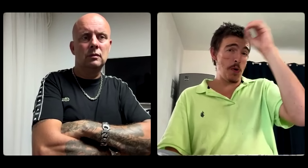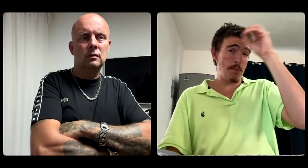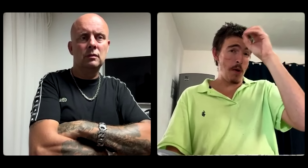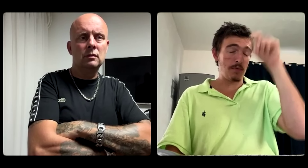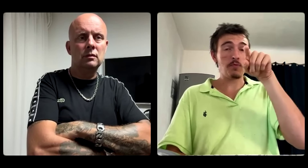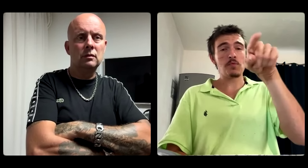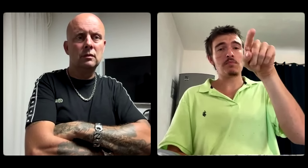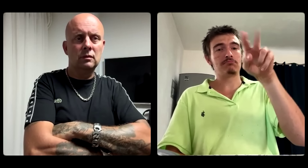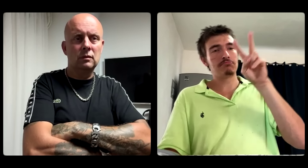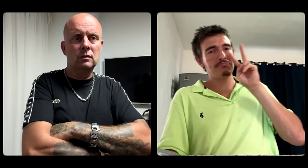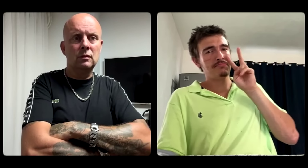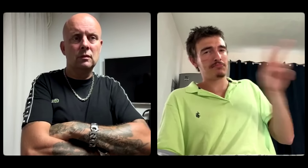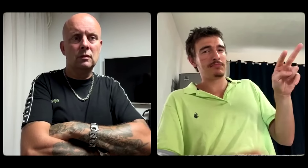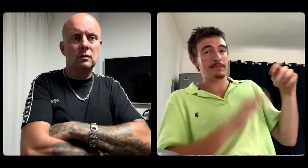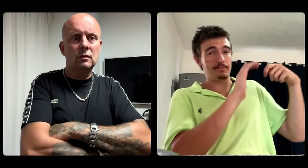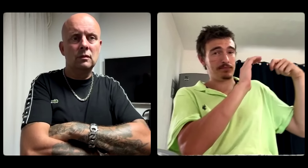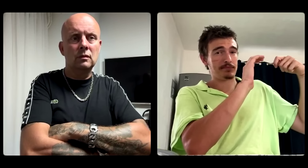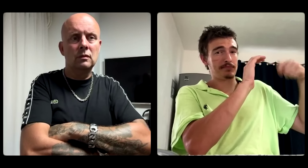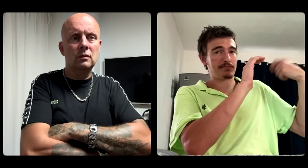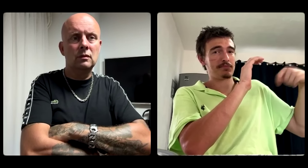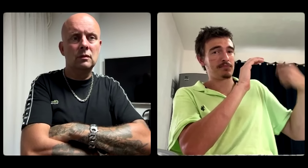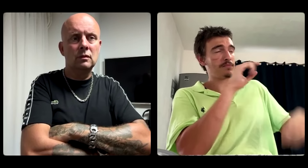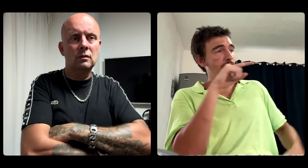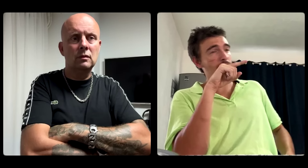Mama, dit is niet echt. Dit is niet echt aan.